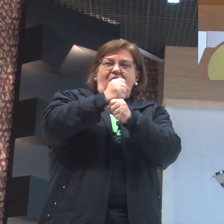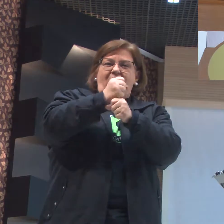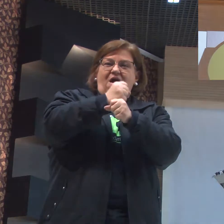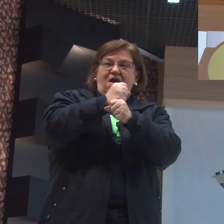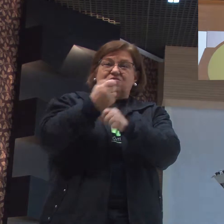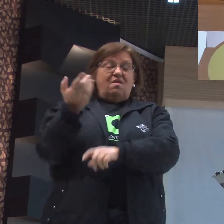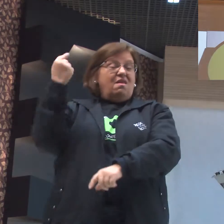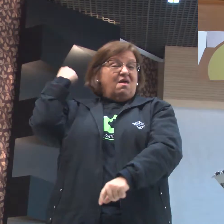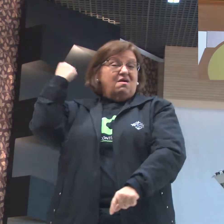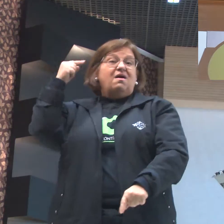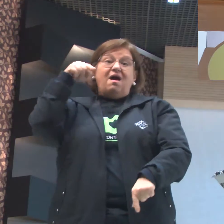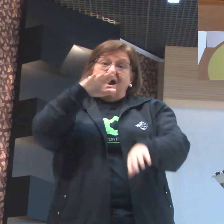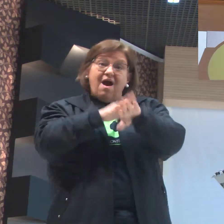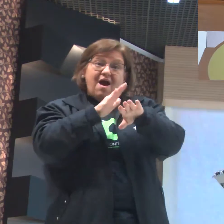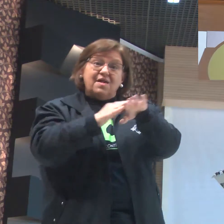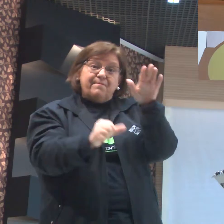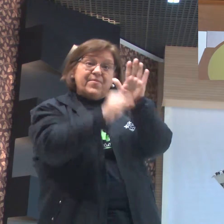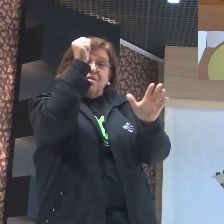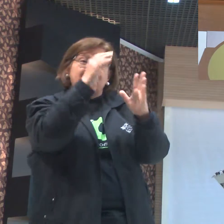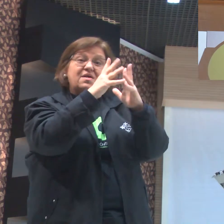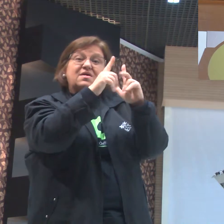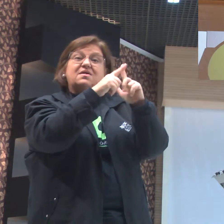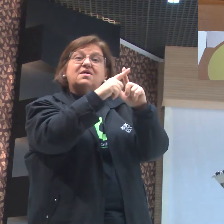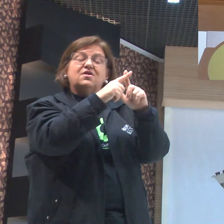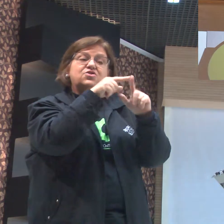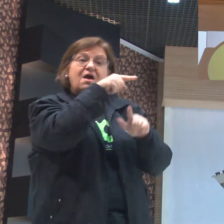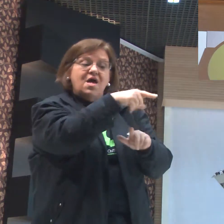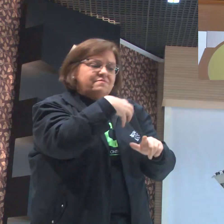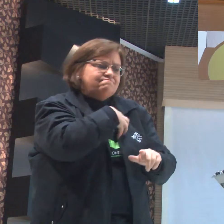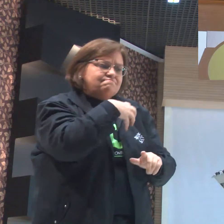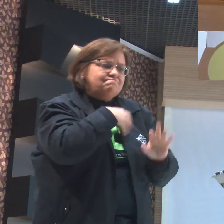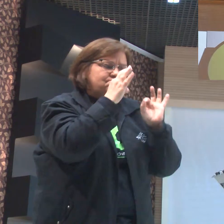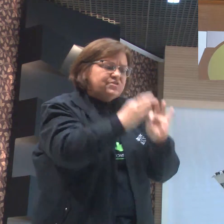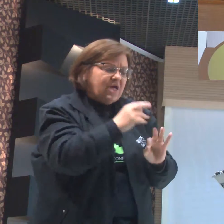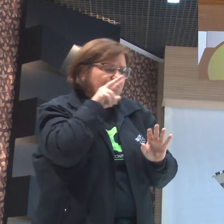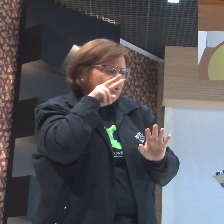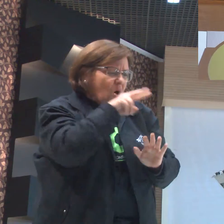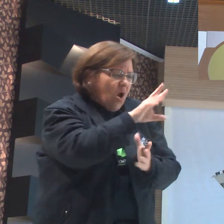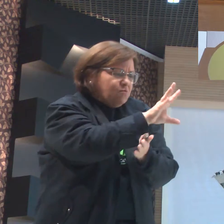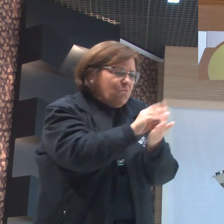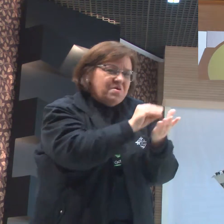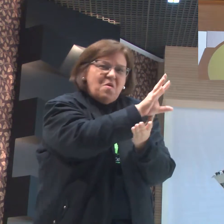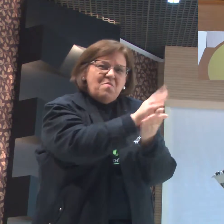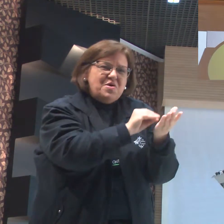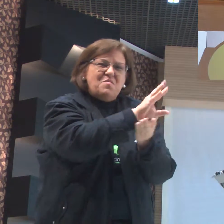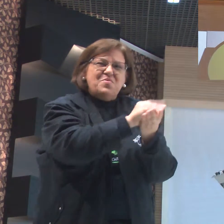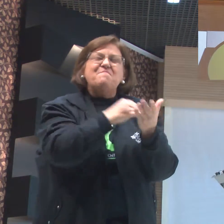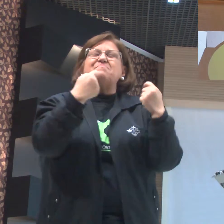igreja primitiva. O DNA nosso deve ser o de lá. O de